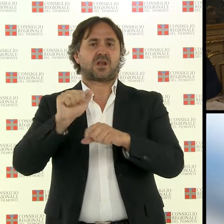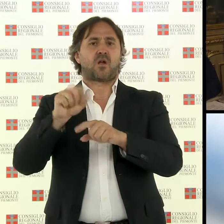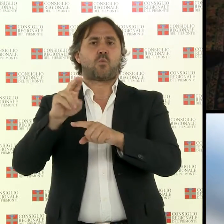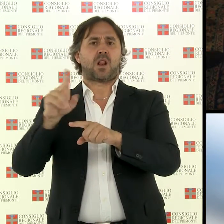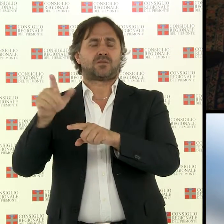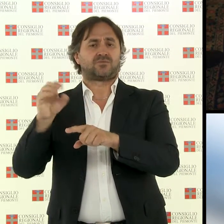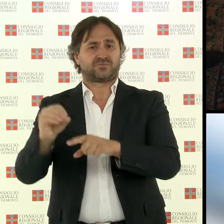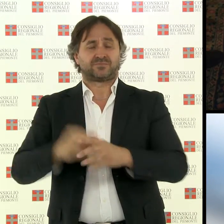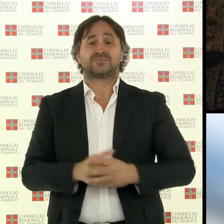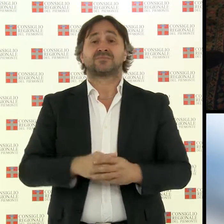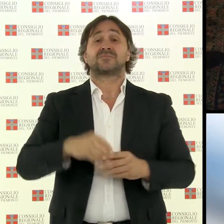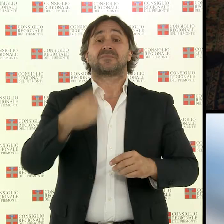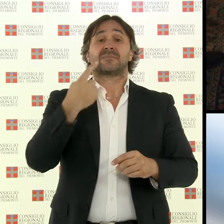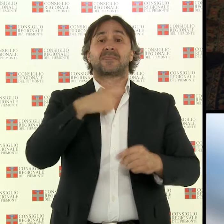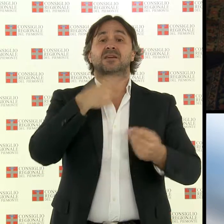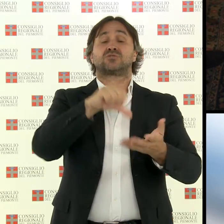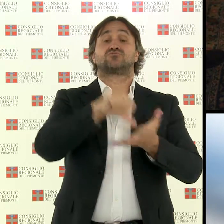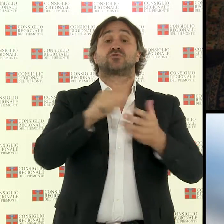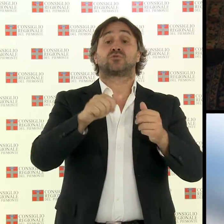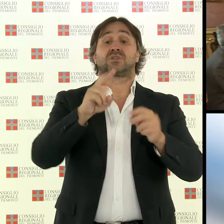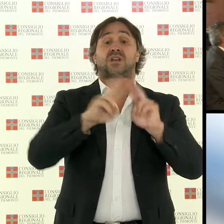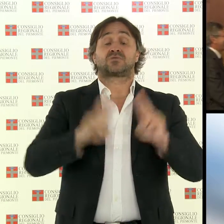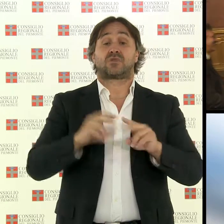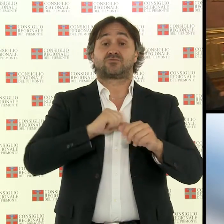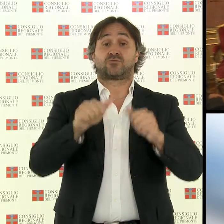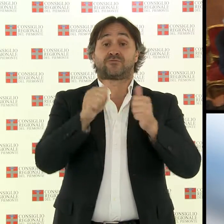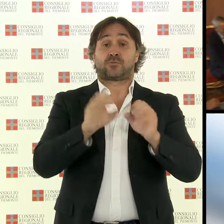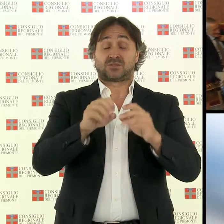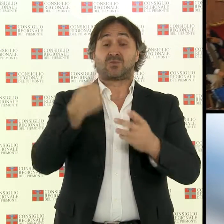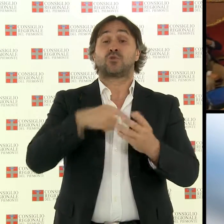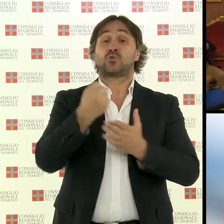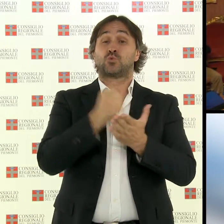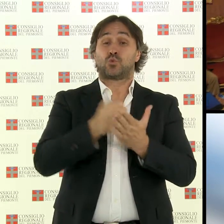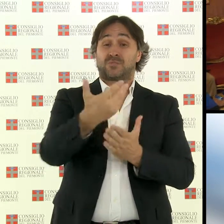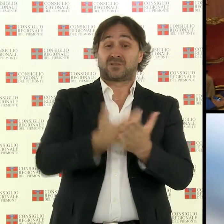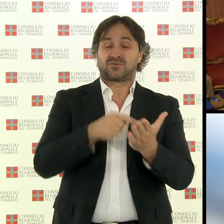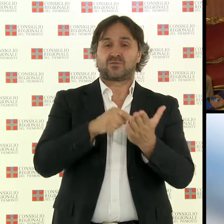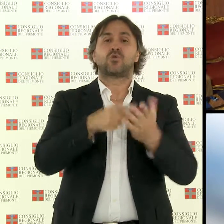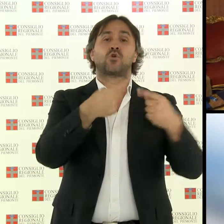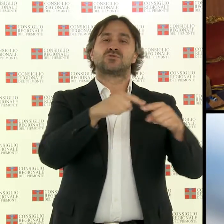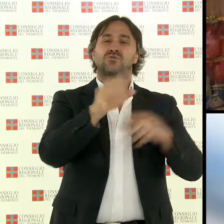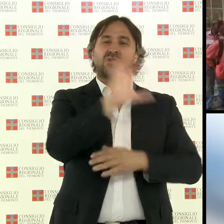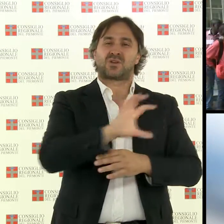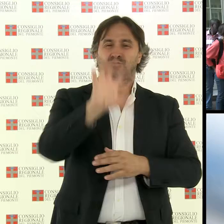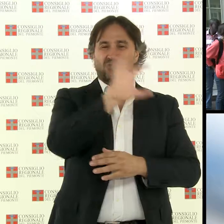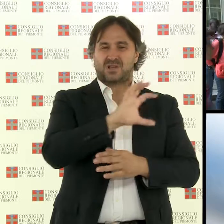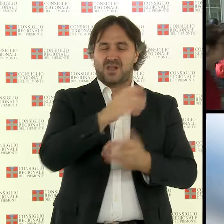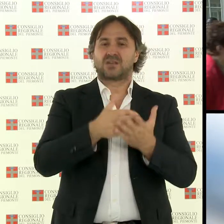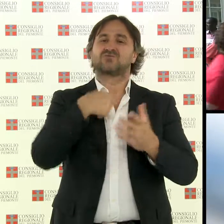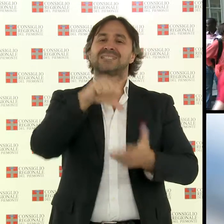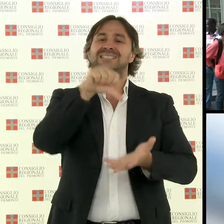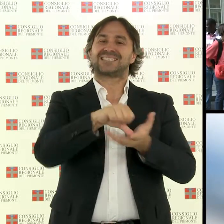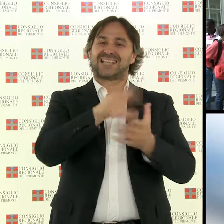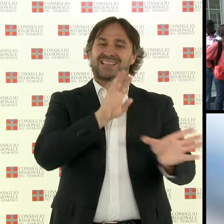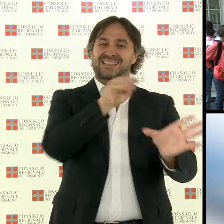l'Assemblea regionale e il Centro Internazionale di Formazione. Il documento prevede che il Consiglio regionale ospiti presso la propria sede